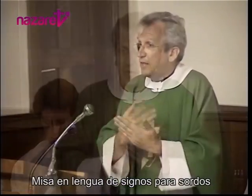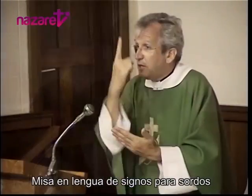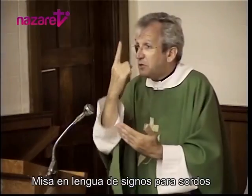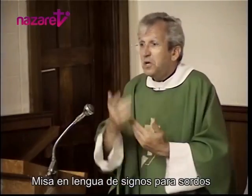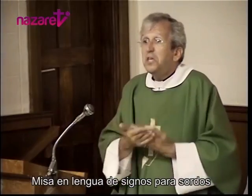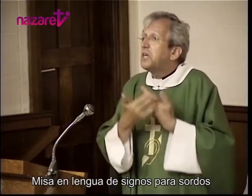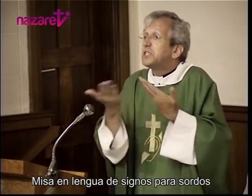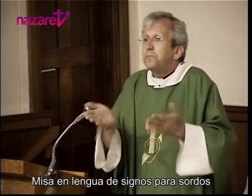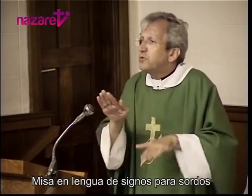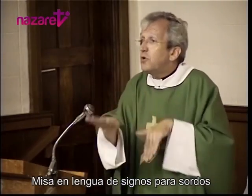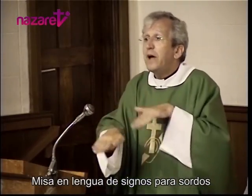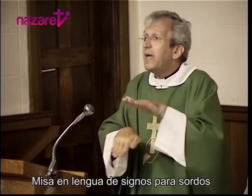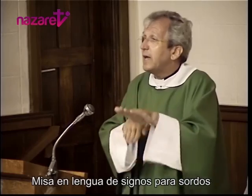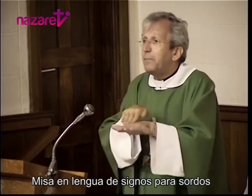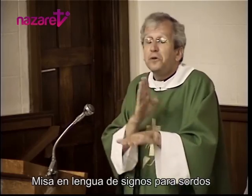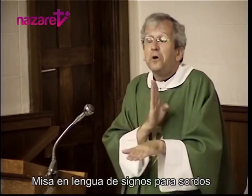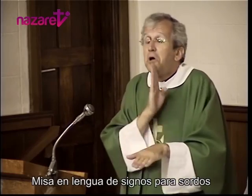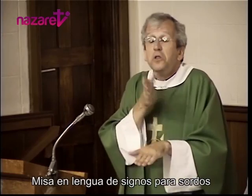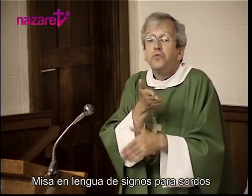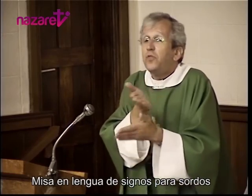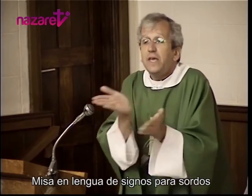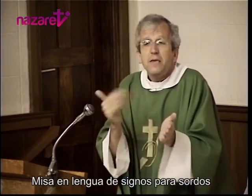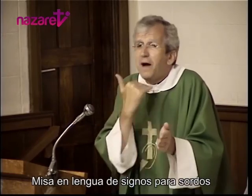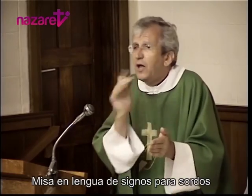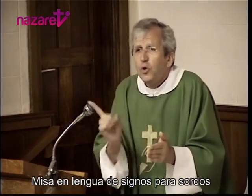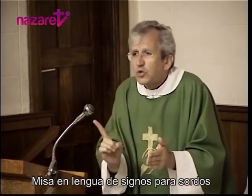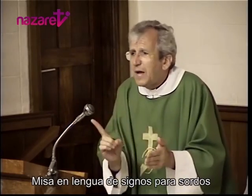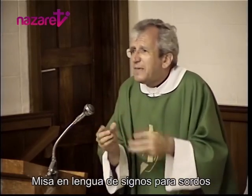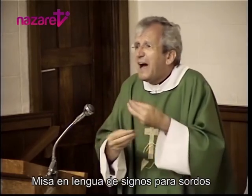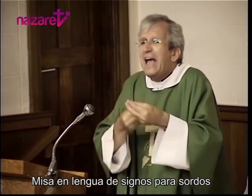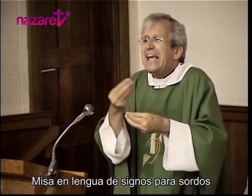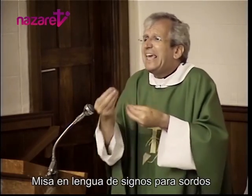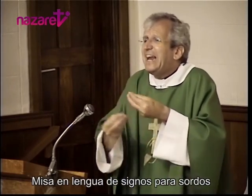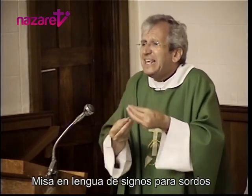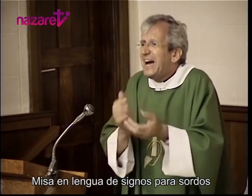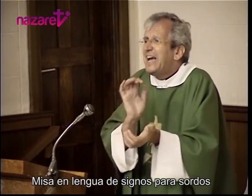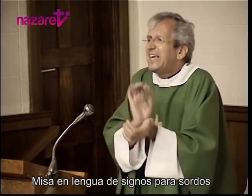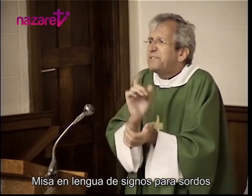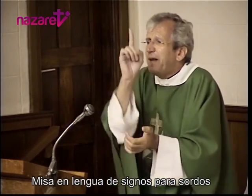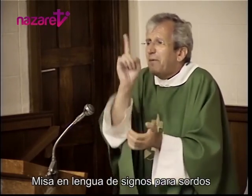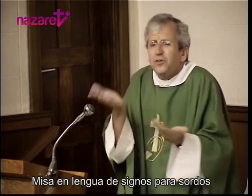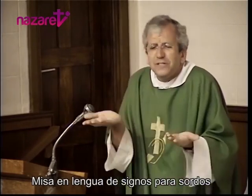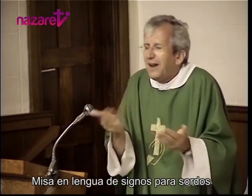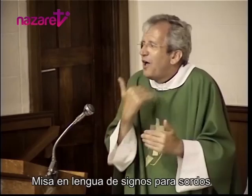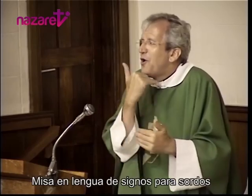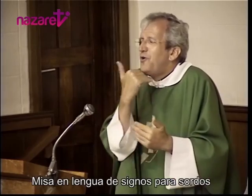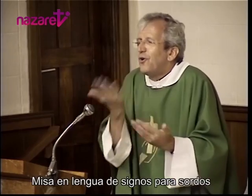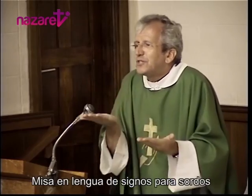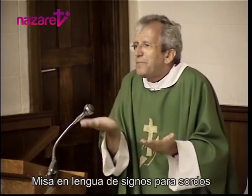Dios y que se puso en camino. ¿Dónde iba? No lo sabía. ¿Qué haría? ¿Qué esperaba Dios de él? No lo sabía,